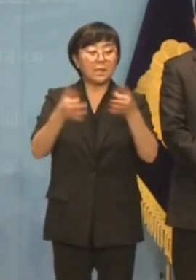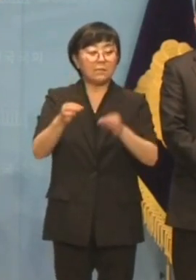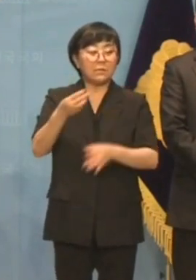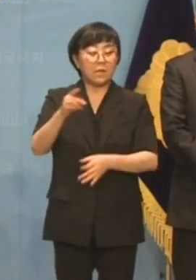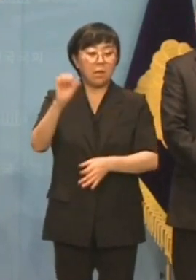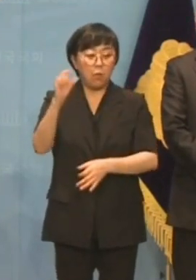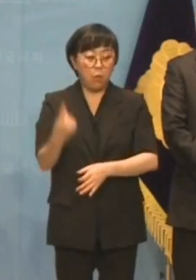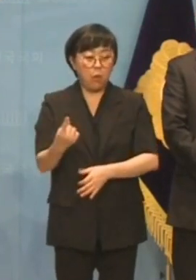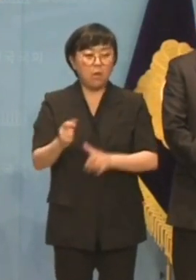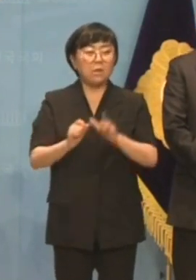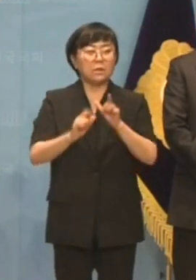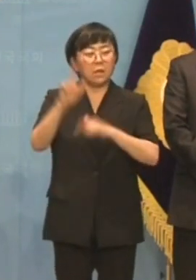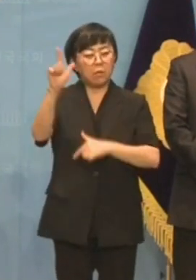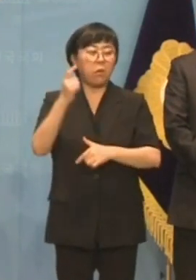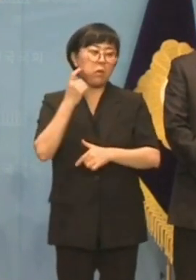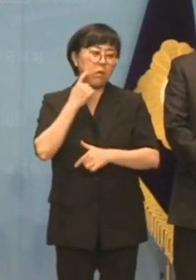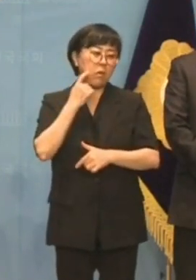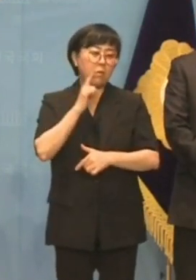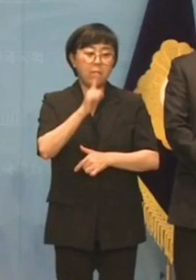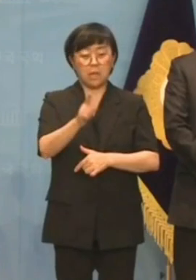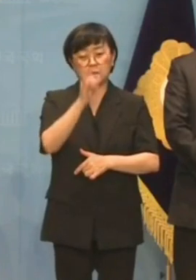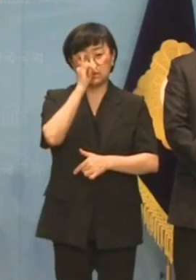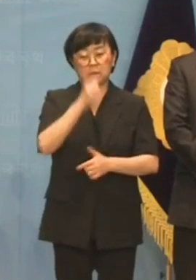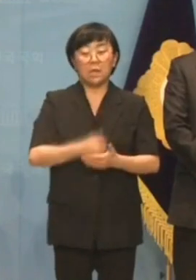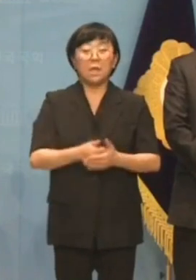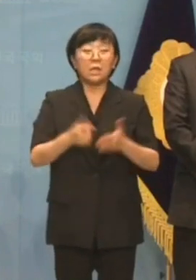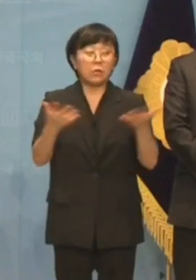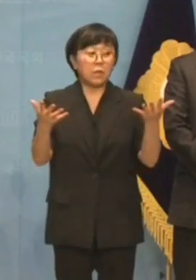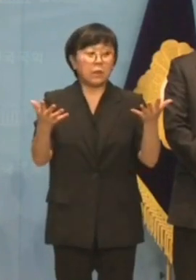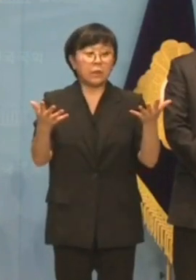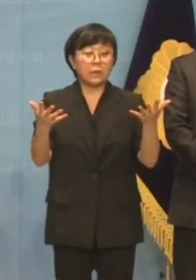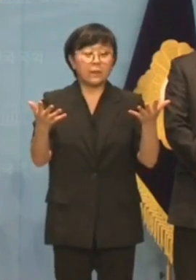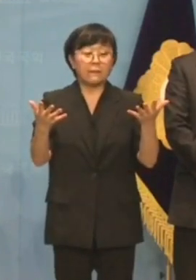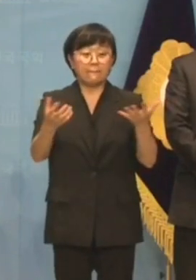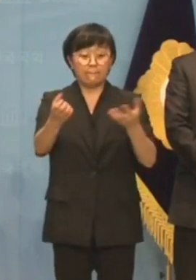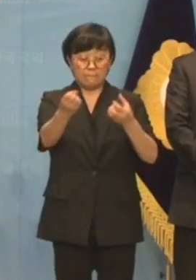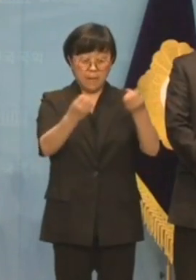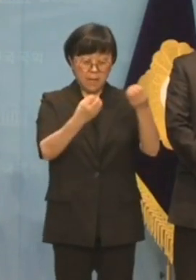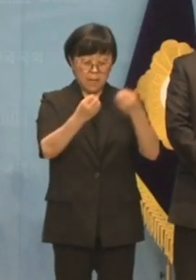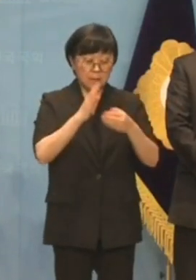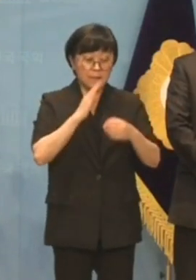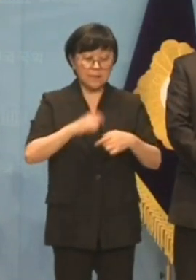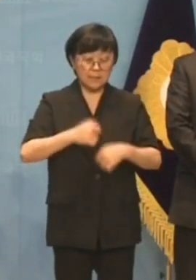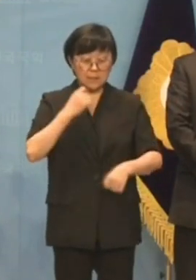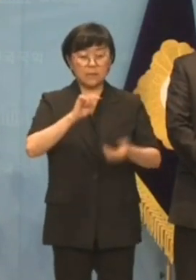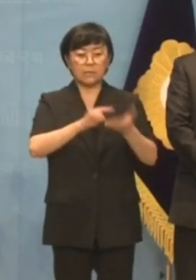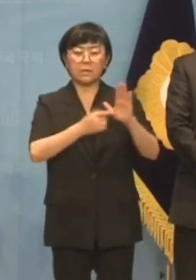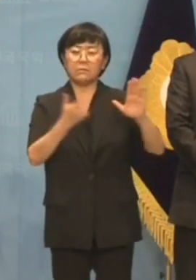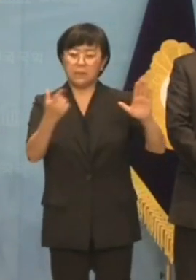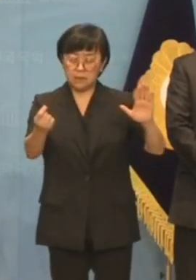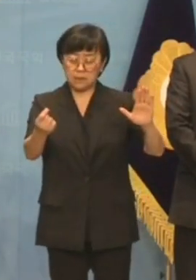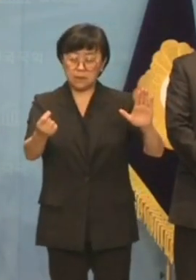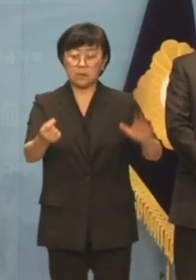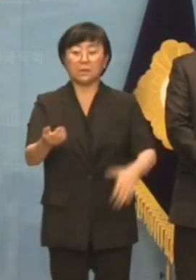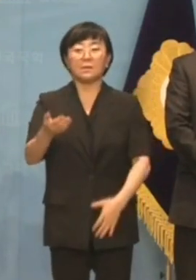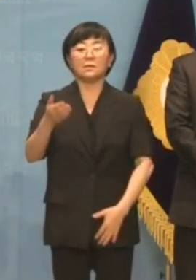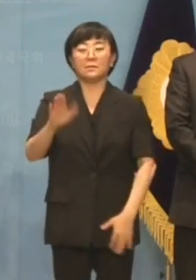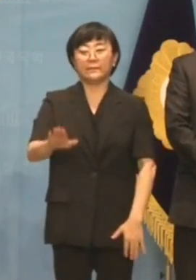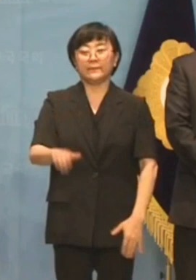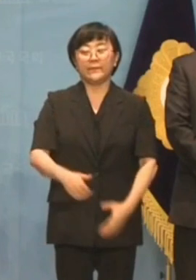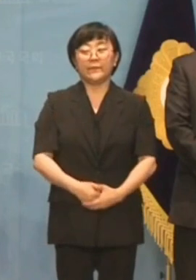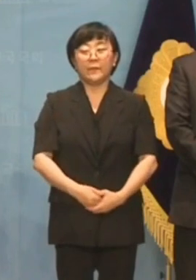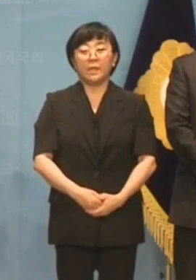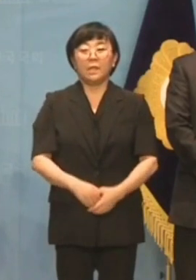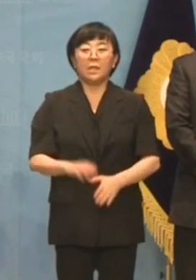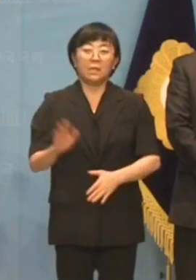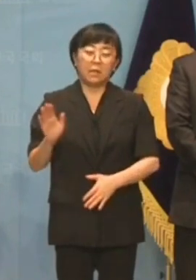차장은 대부분 다 잘못됐다 이렇게 얘기합니다. 그러면 그런 것에 대한 진실을 밝혀야 되는 게 맞는 거 아니겠습니까? 그런데